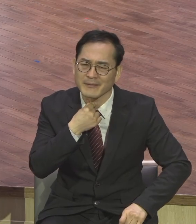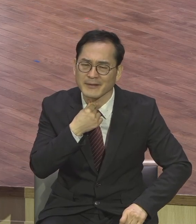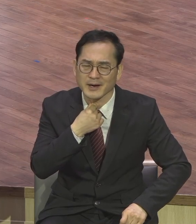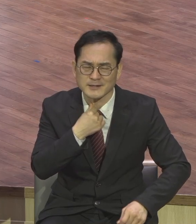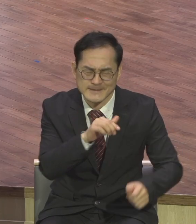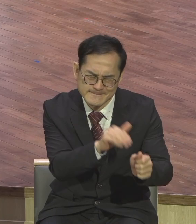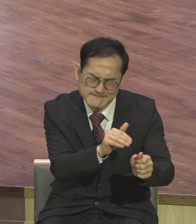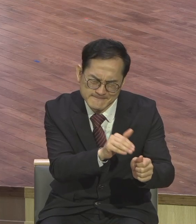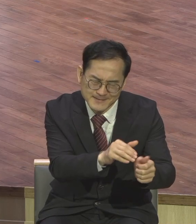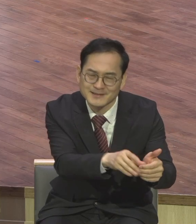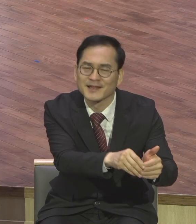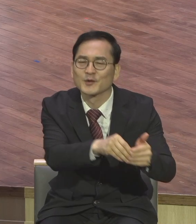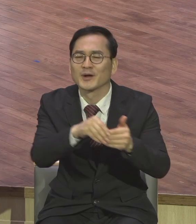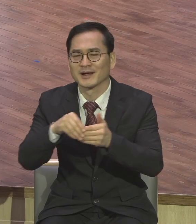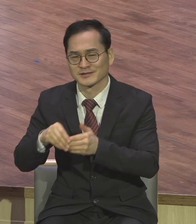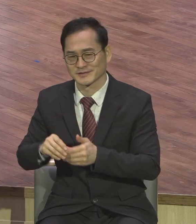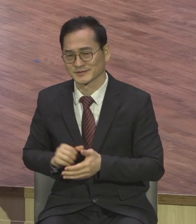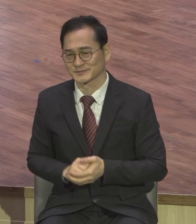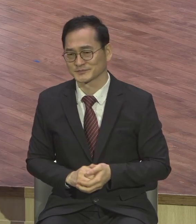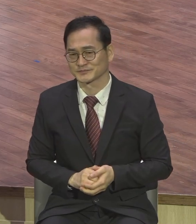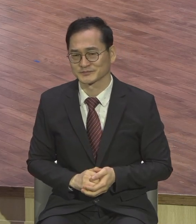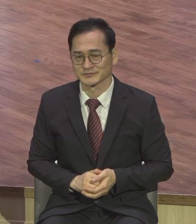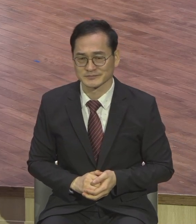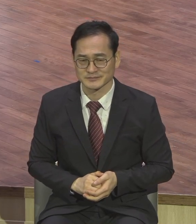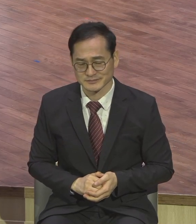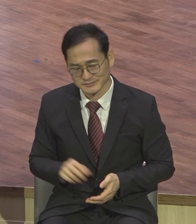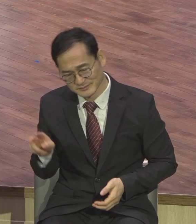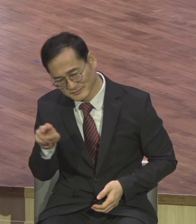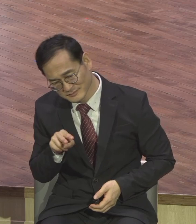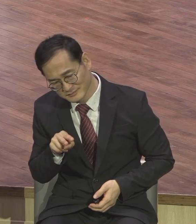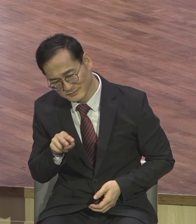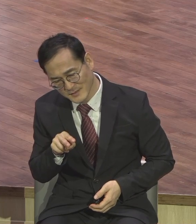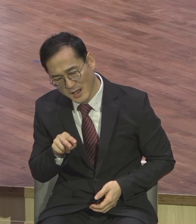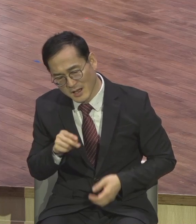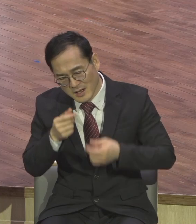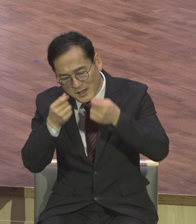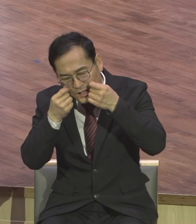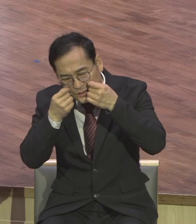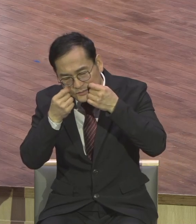숭배하는 어머니를 영접시켜서 저렇게 데리고 와 앉아서 구원시켰구나.